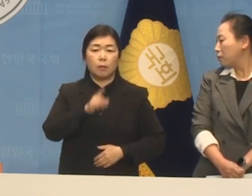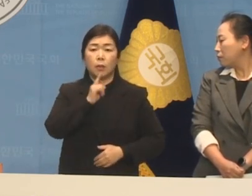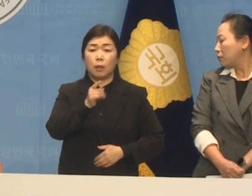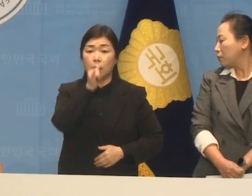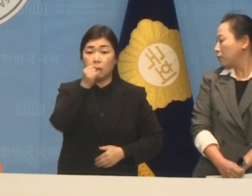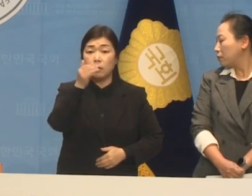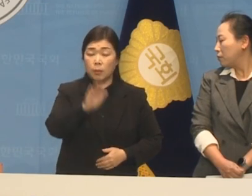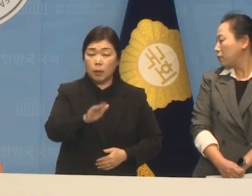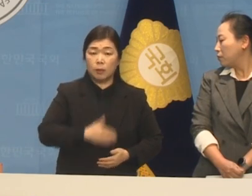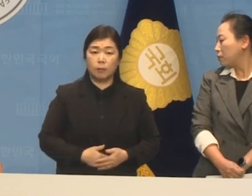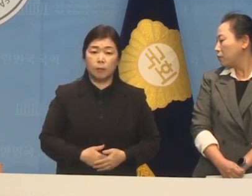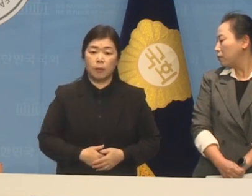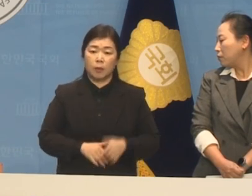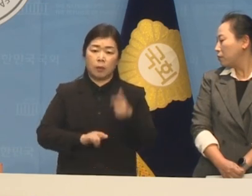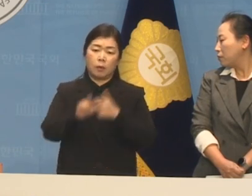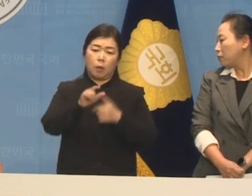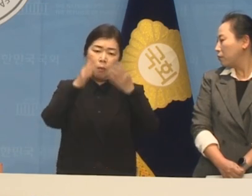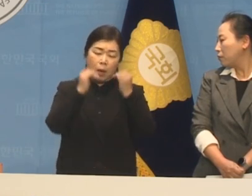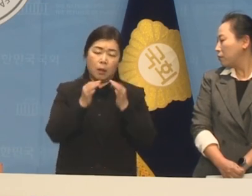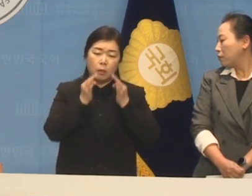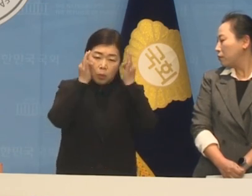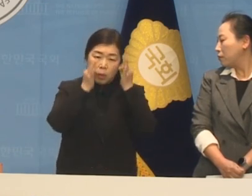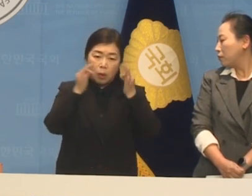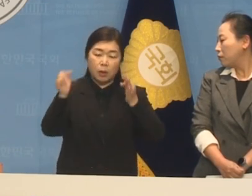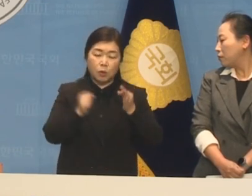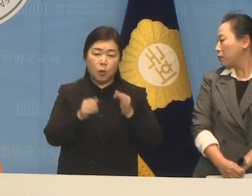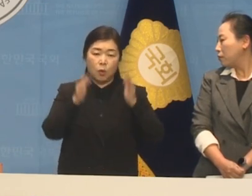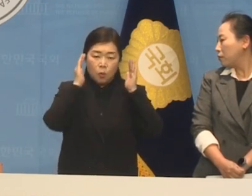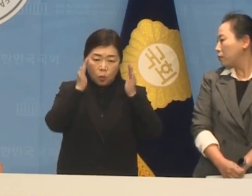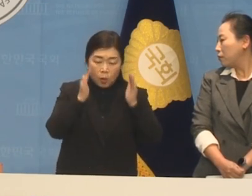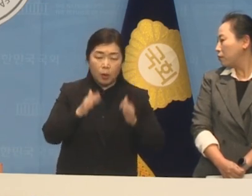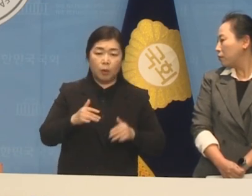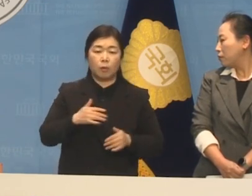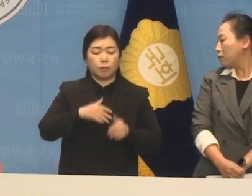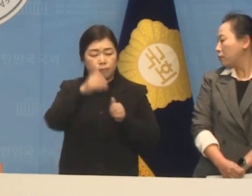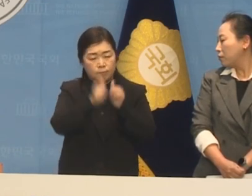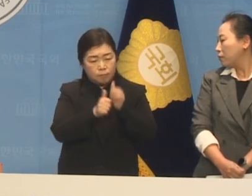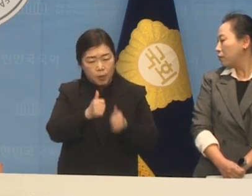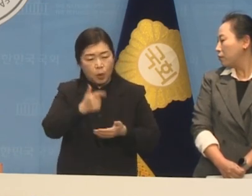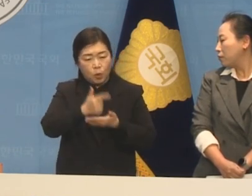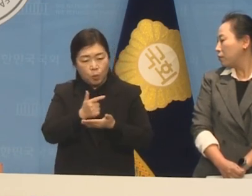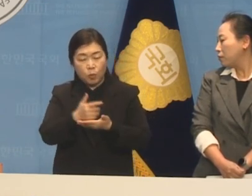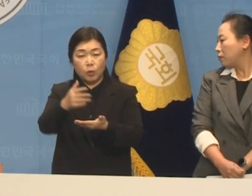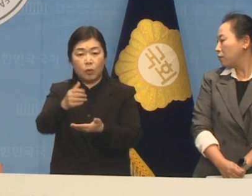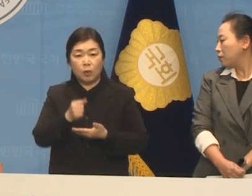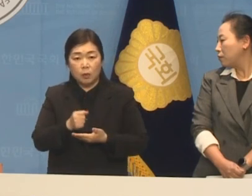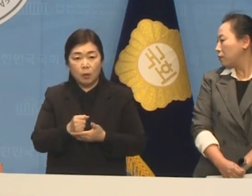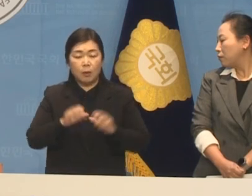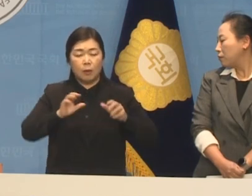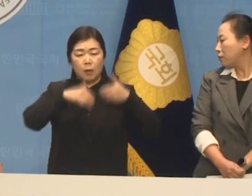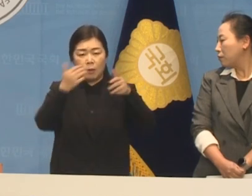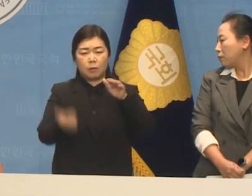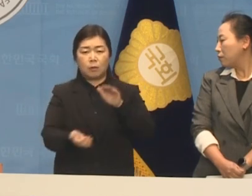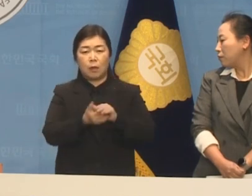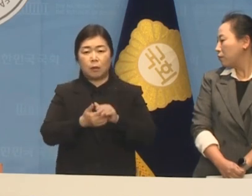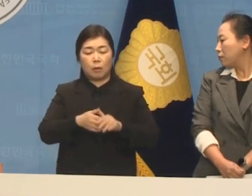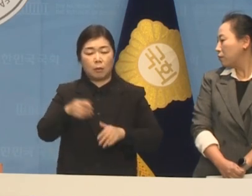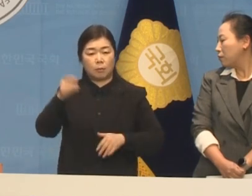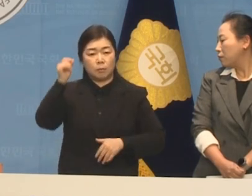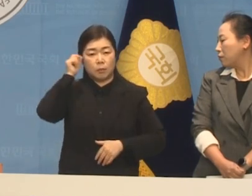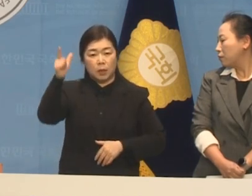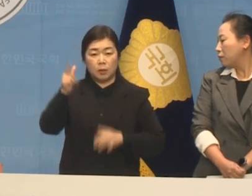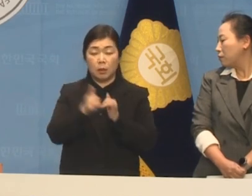있습니다. 더 많은 노력으로 공부하고 임상연구와 논문을 통해 세계 최고의 석학이